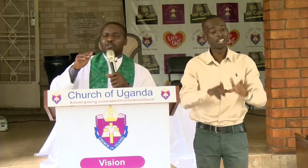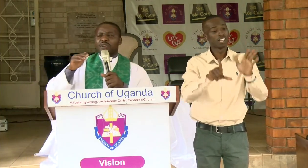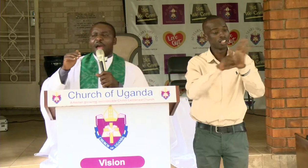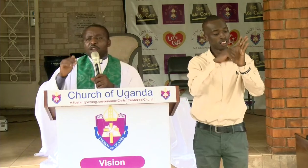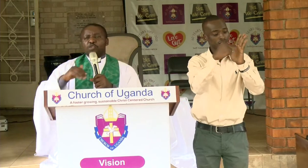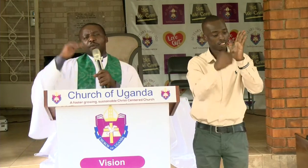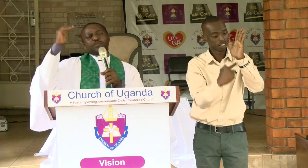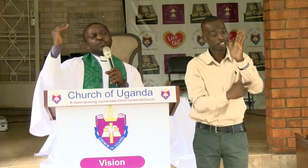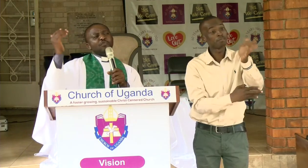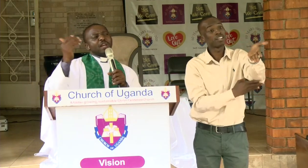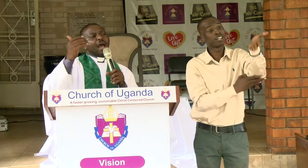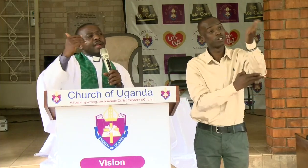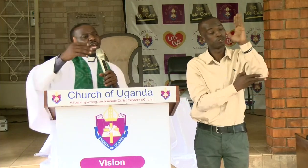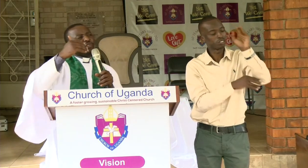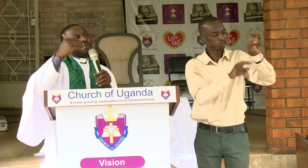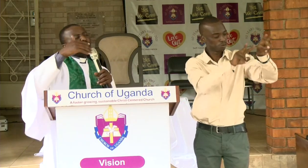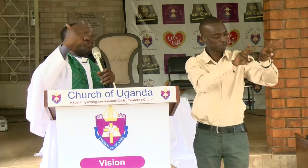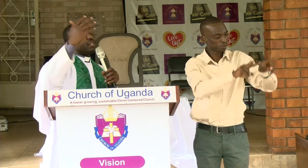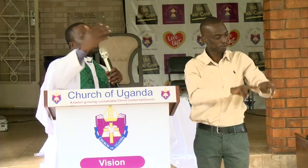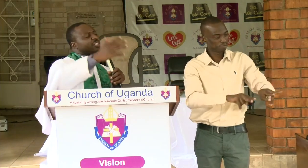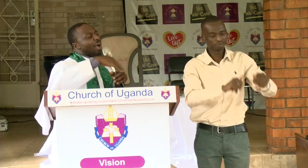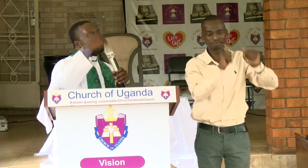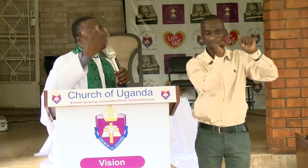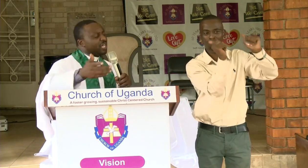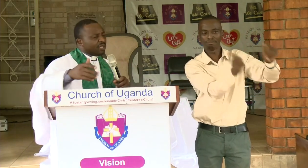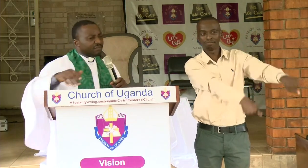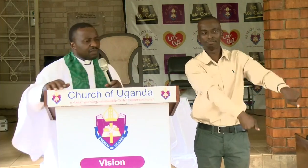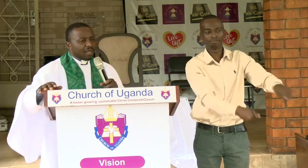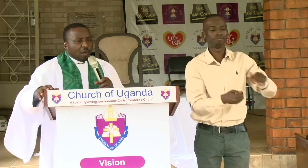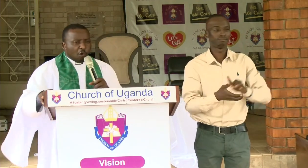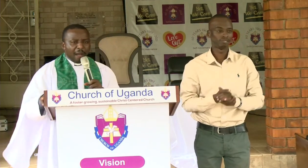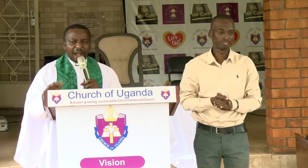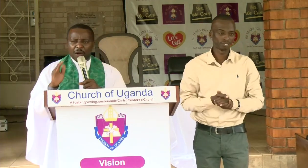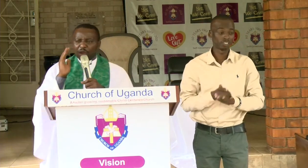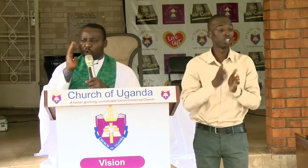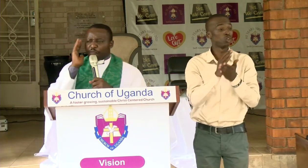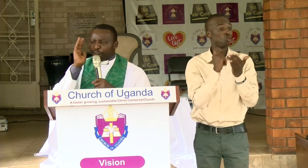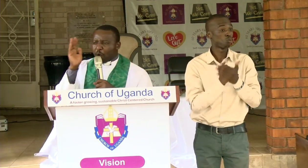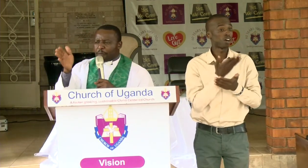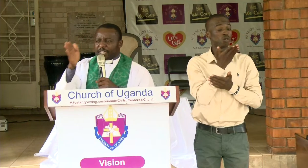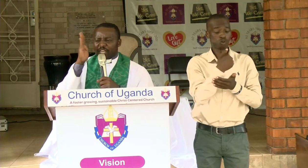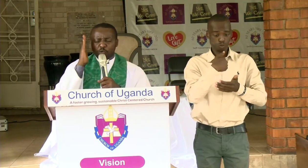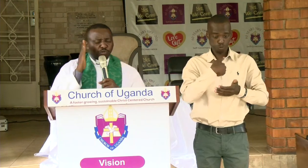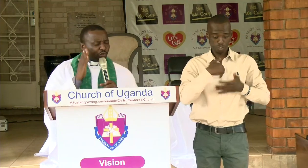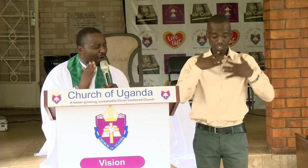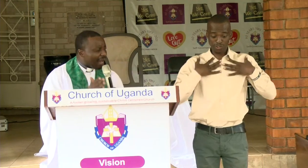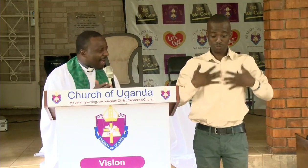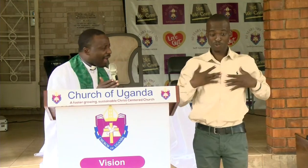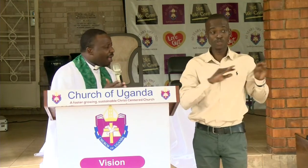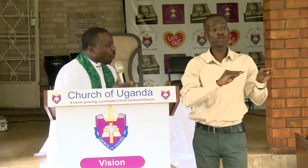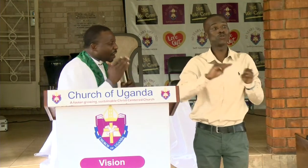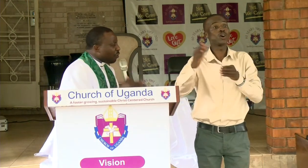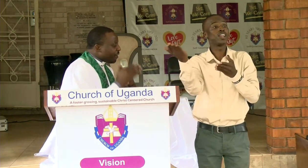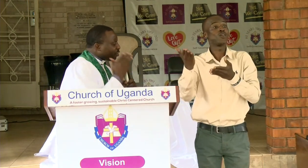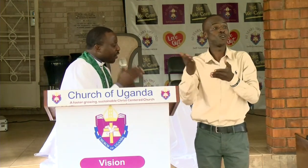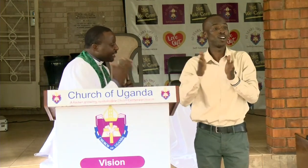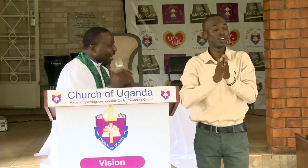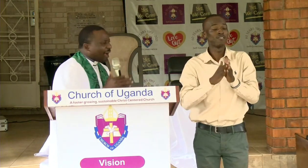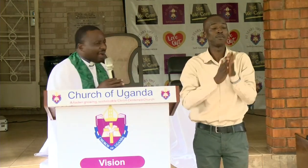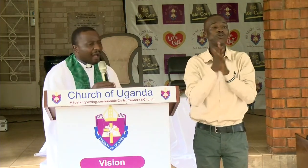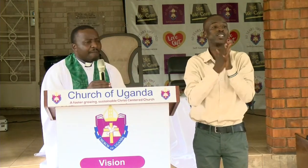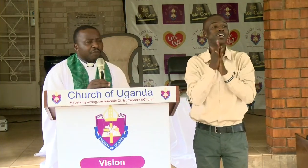bya Katonda tubitunulira, naye tubitunulira kyamuli, kubanga waliwo ffe omubiri gye gututwala, waliwo